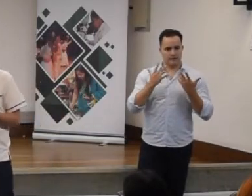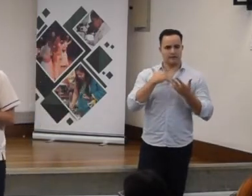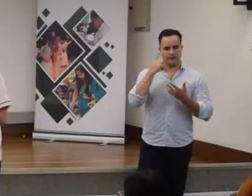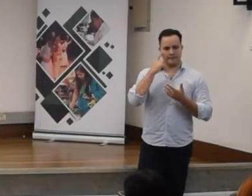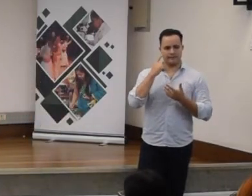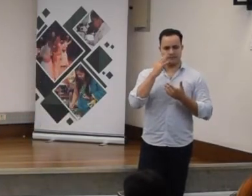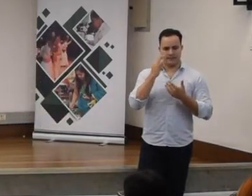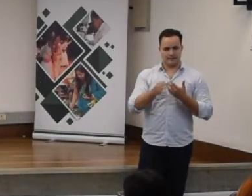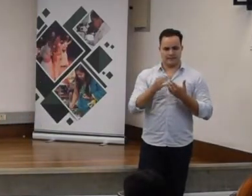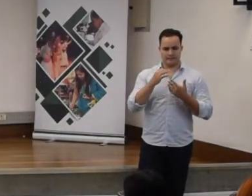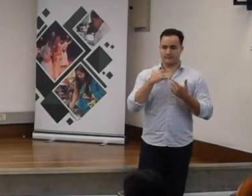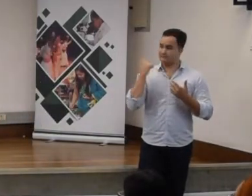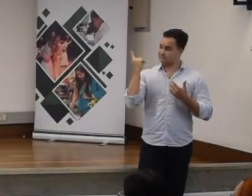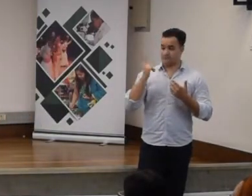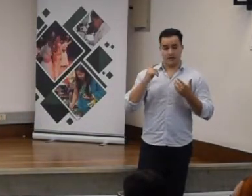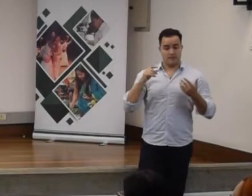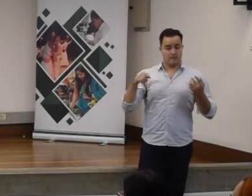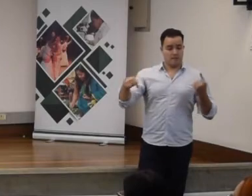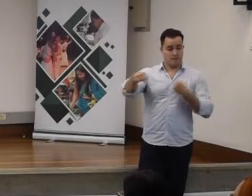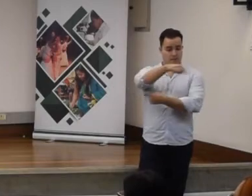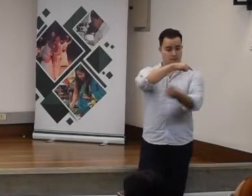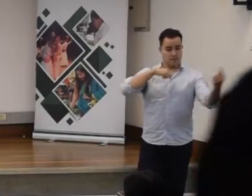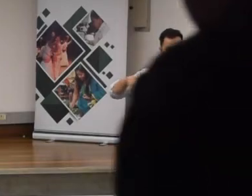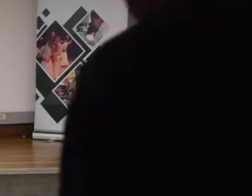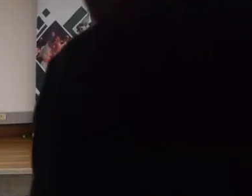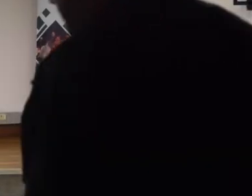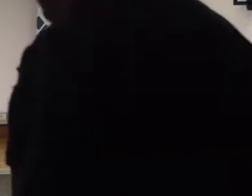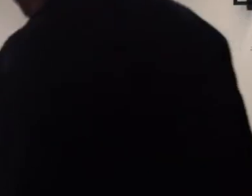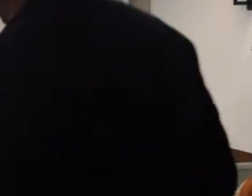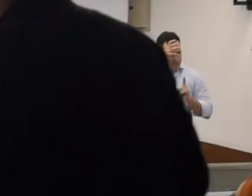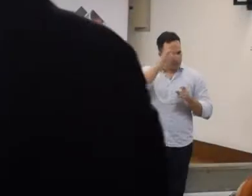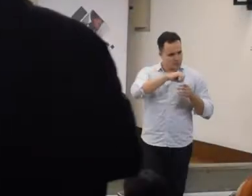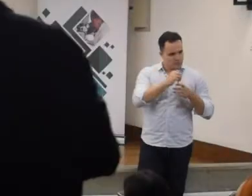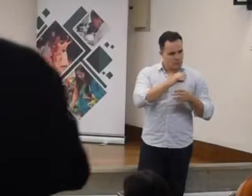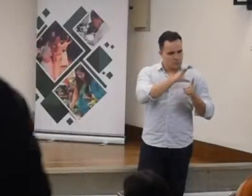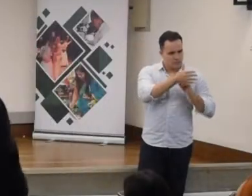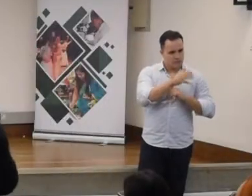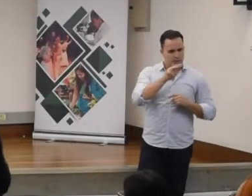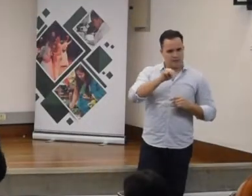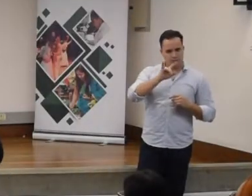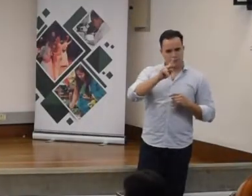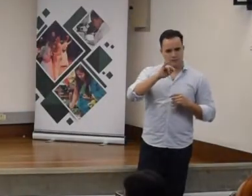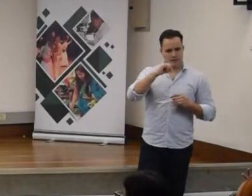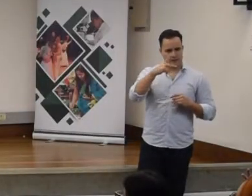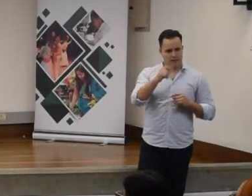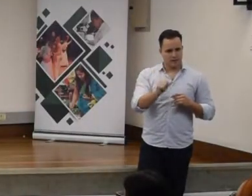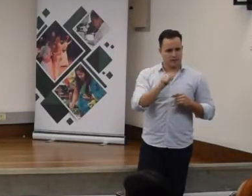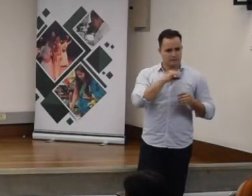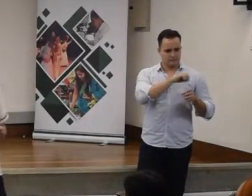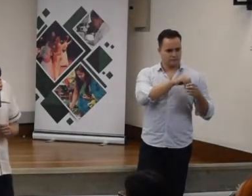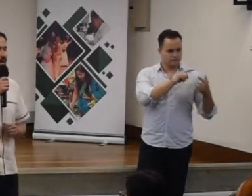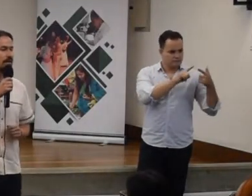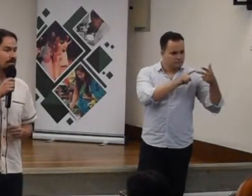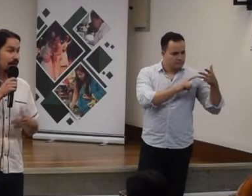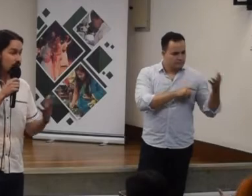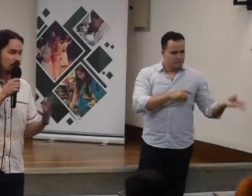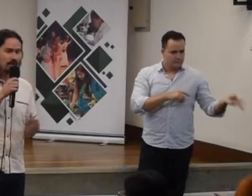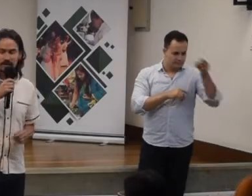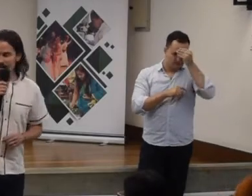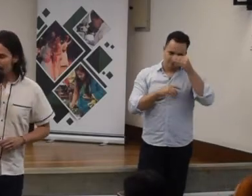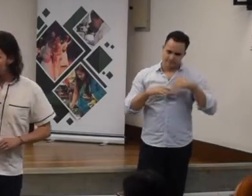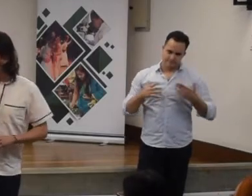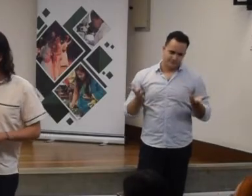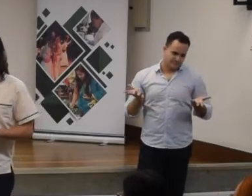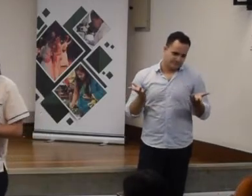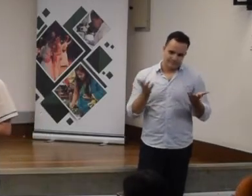ontológico esencial, básico, nos dice que el ser no se entiende solo desde el ser, desconectado de su entorno, de su ecosistema, de la sociedad en